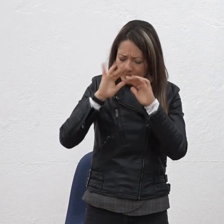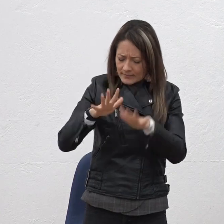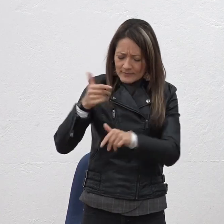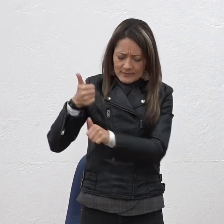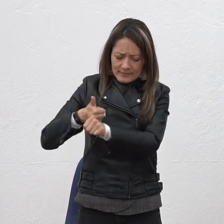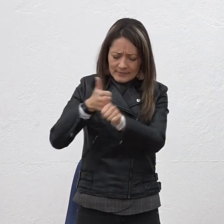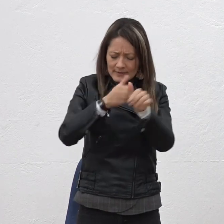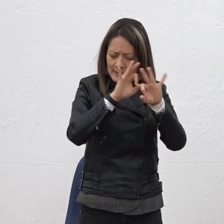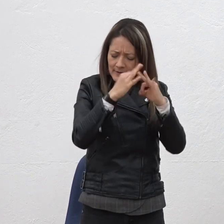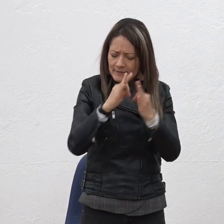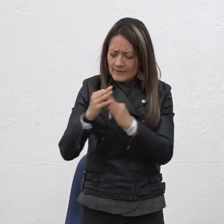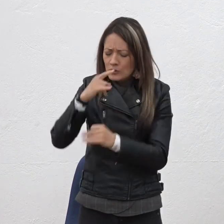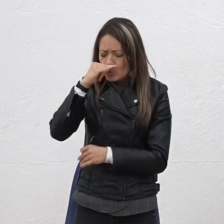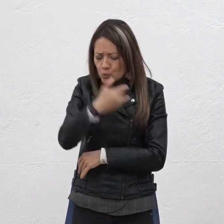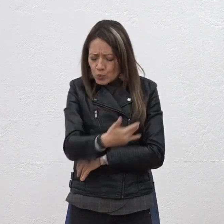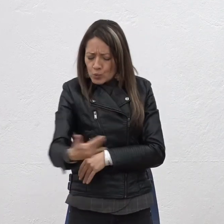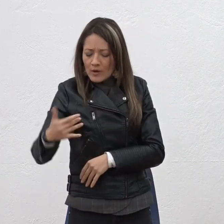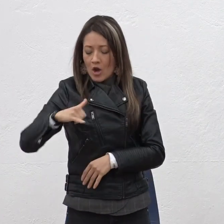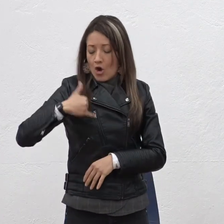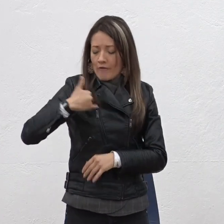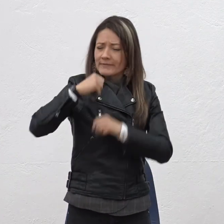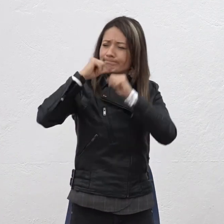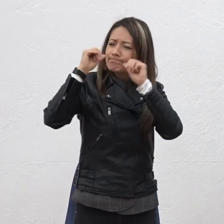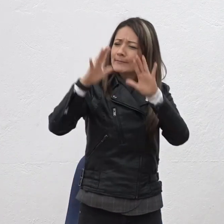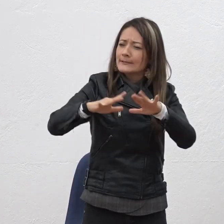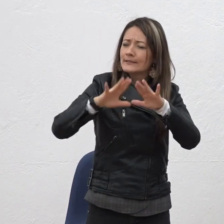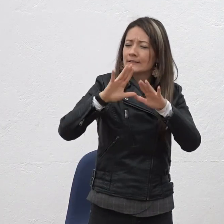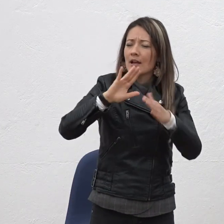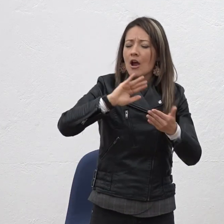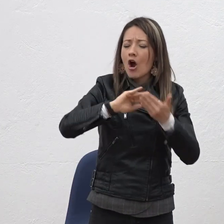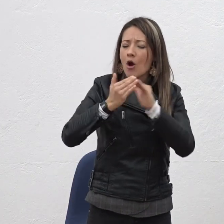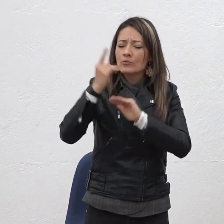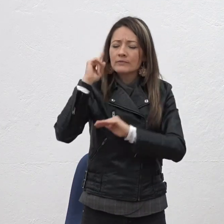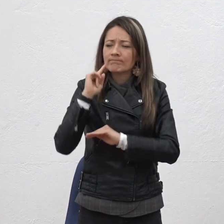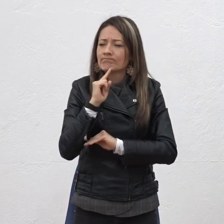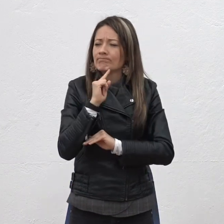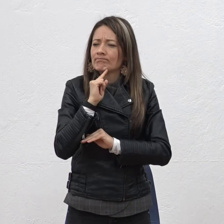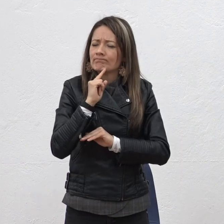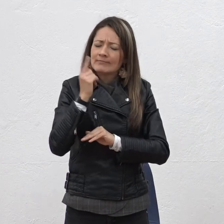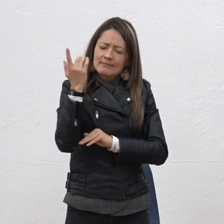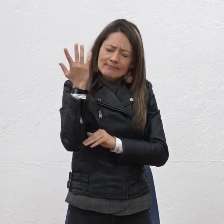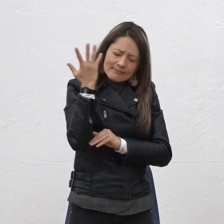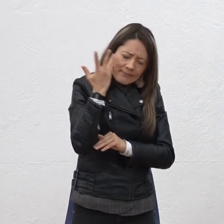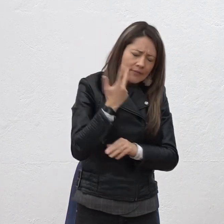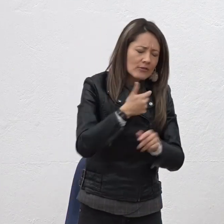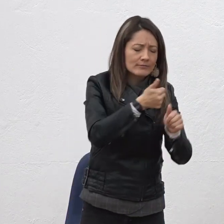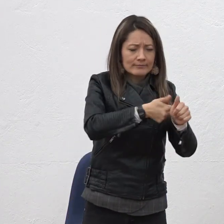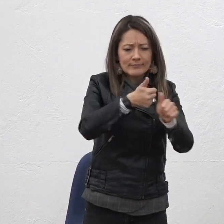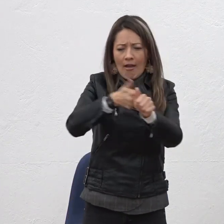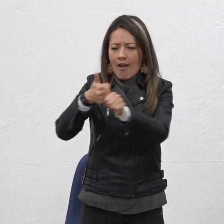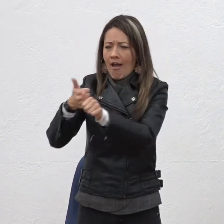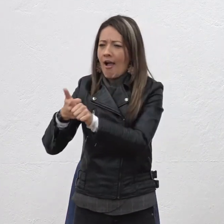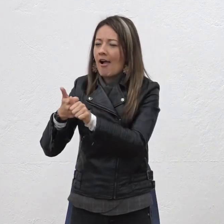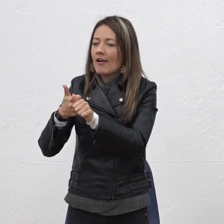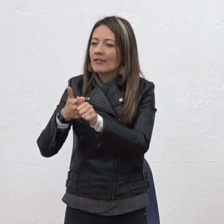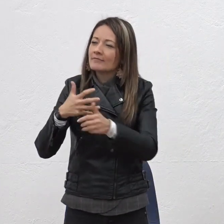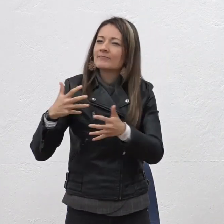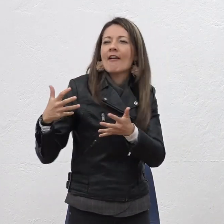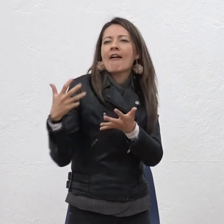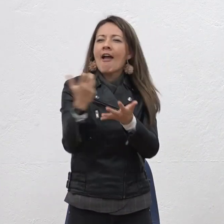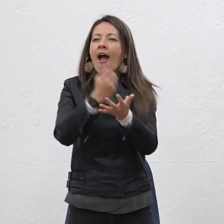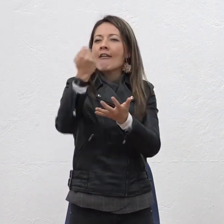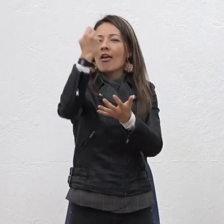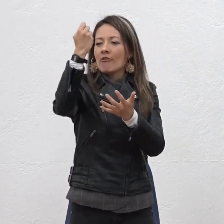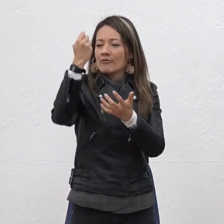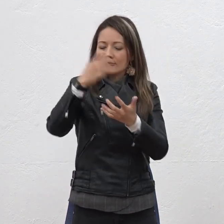cada familia, a cada niño, a cada joven. Bendice a la comunidad sorda, Señor. Que cada uno de ellos sean ganadores